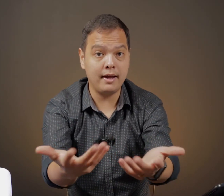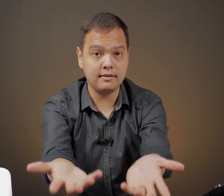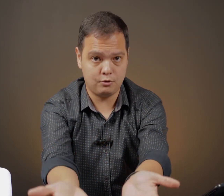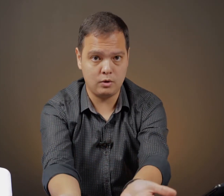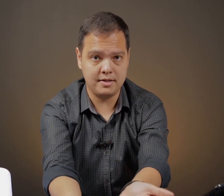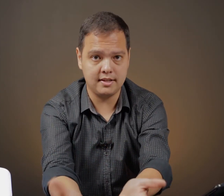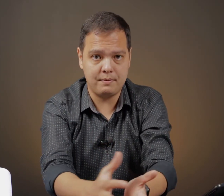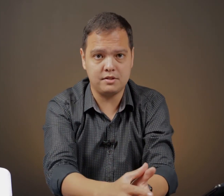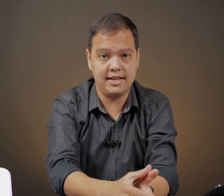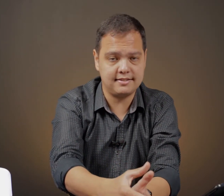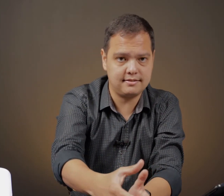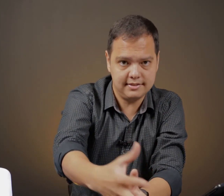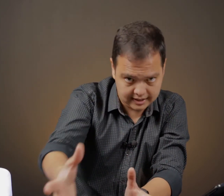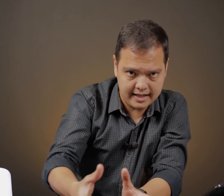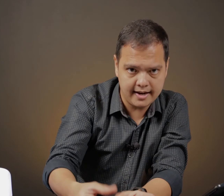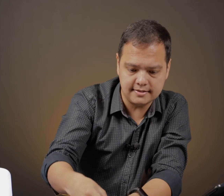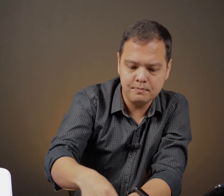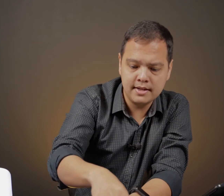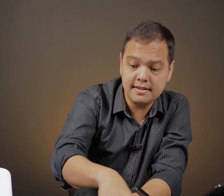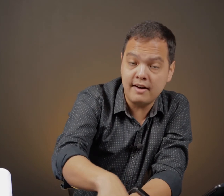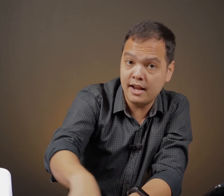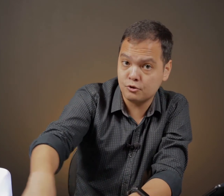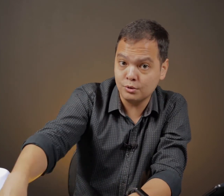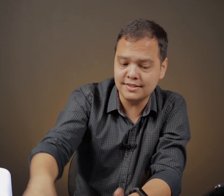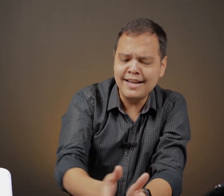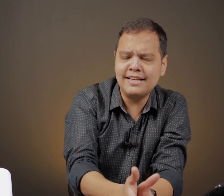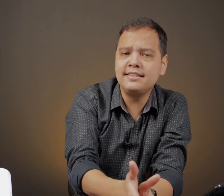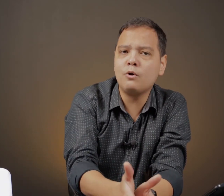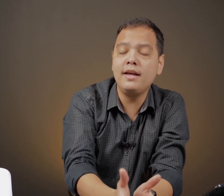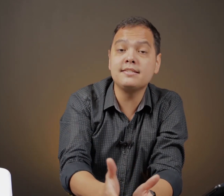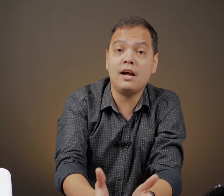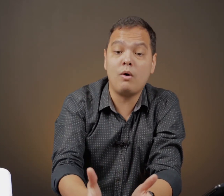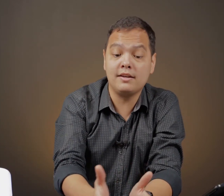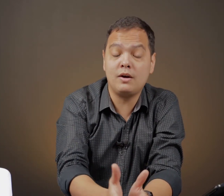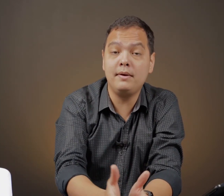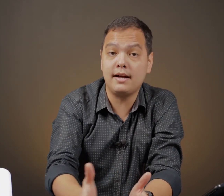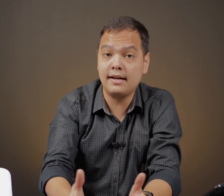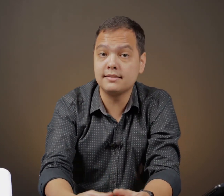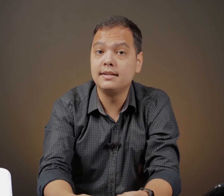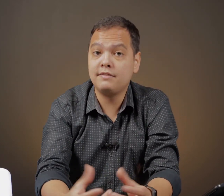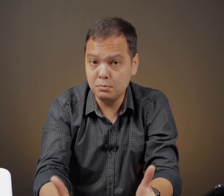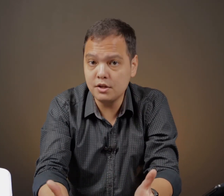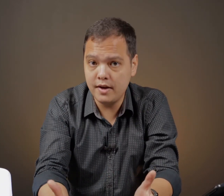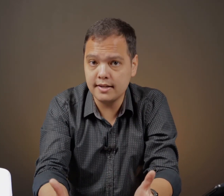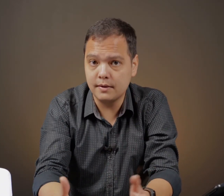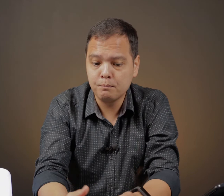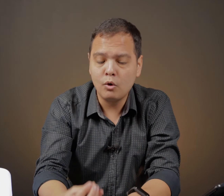ferramentas que eu estou apresentando para vocês, as estratégias, existem várias outras e a sequência na qual elas são aplicadas faz muita diferença.